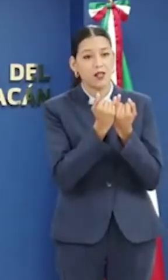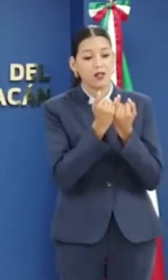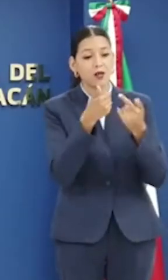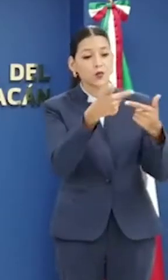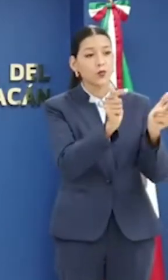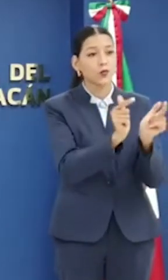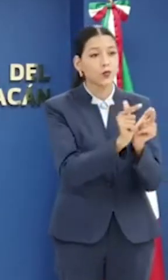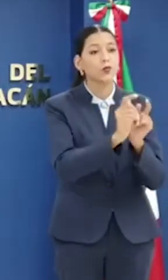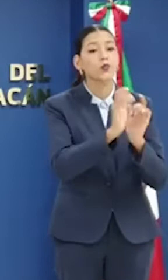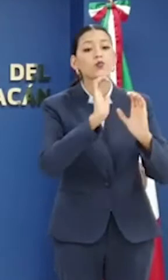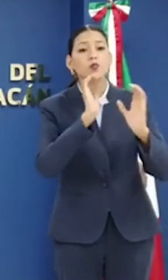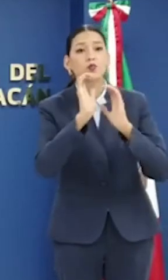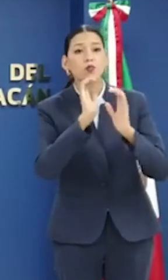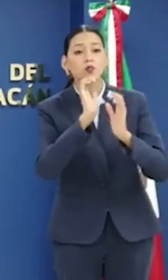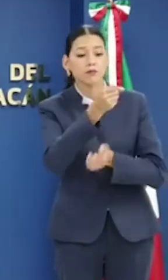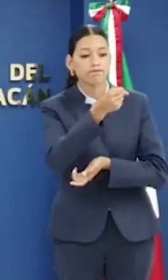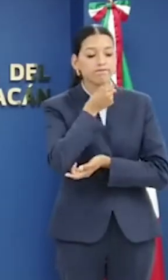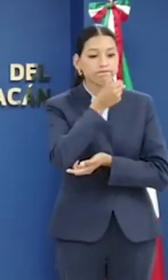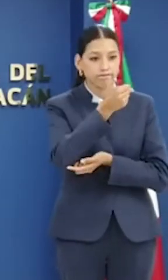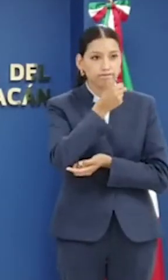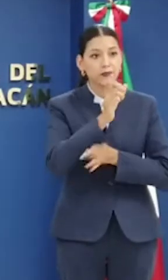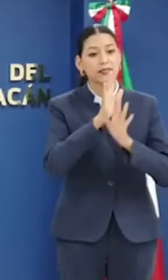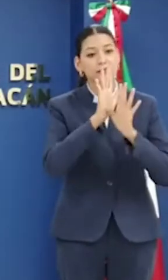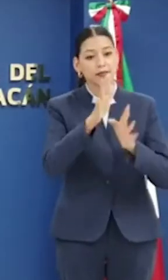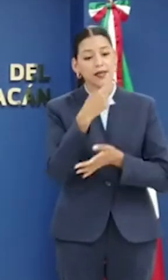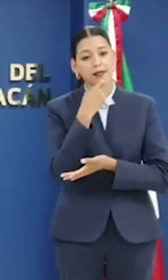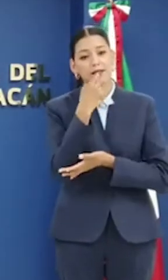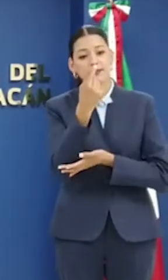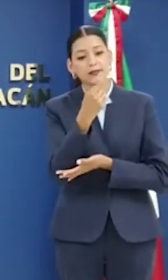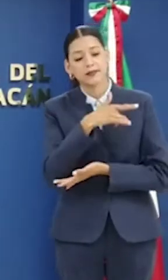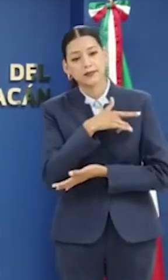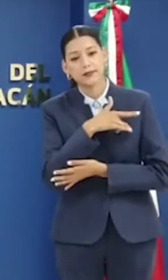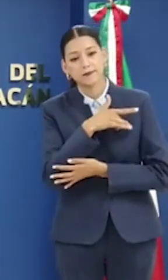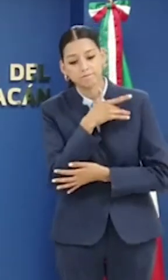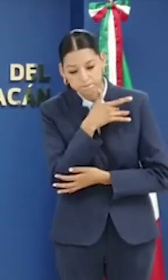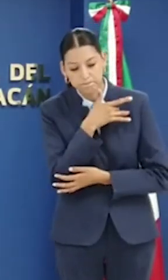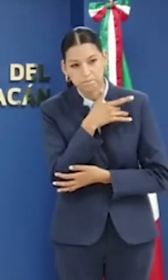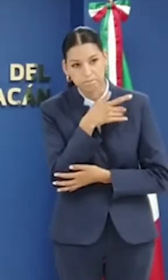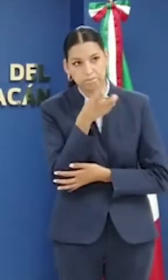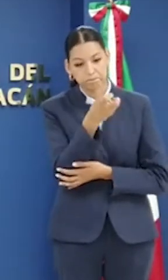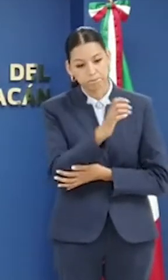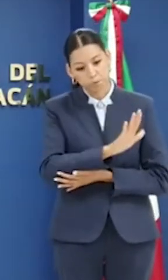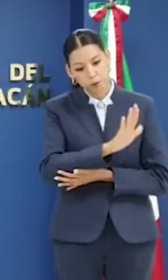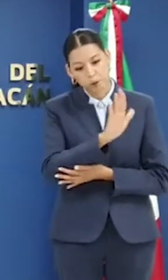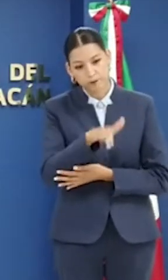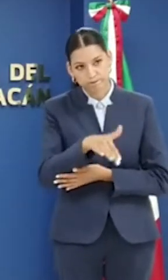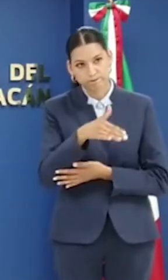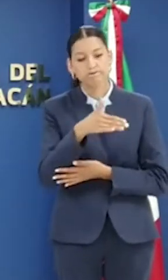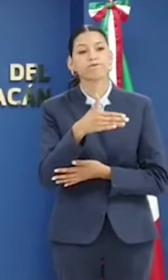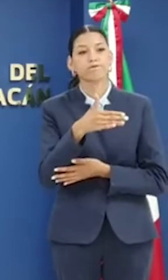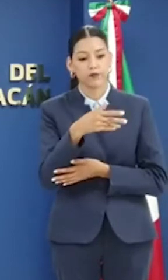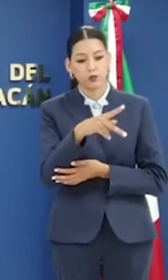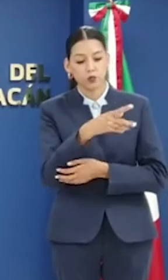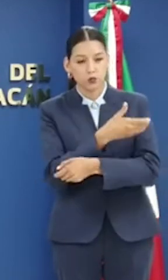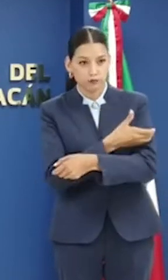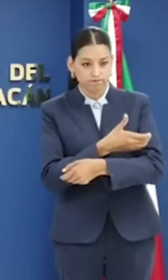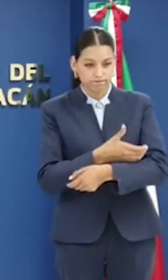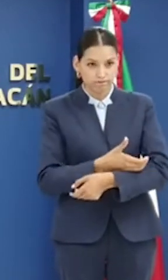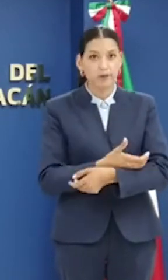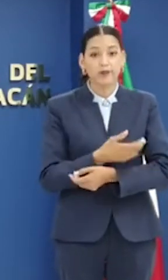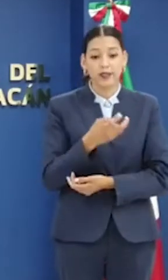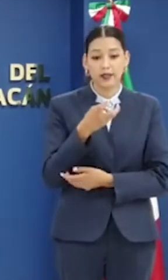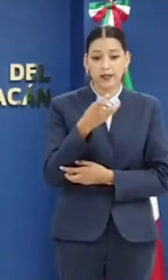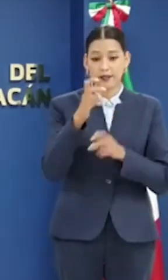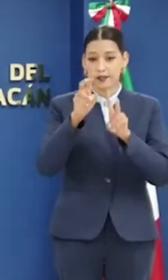compacto, momento en el que se le acercó una persona del sexo masculino que realizó disparos de arma de fuego